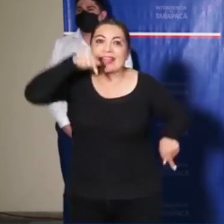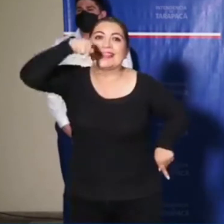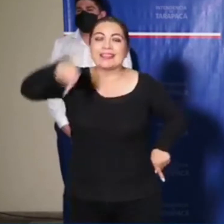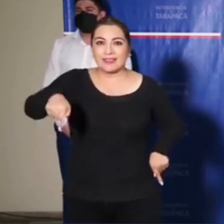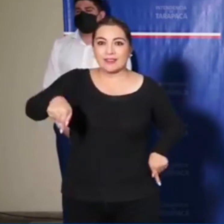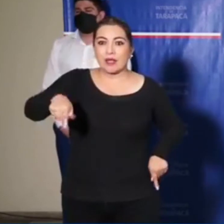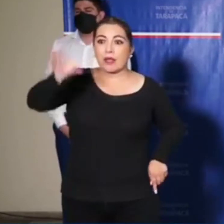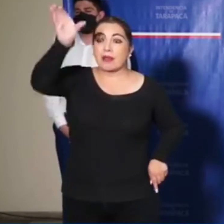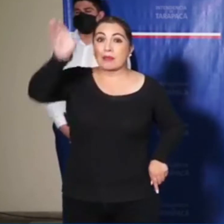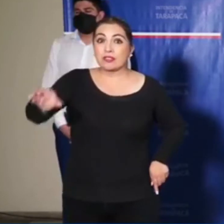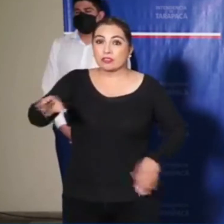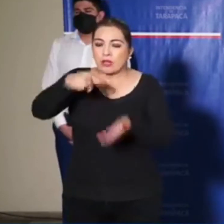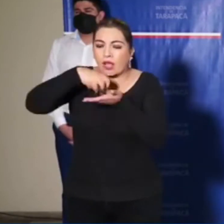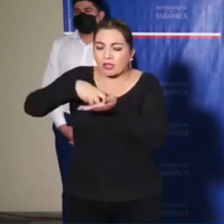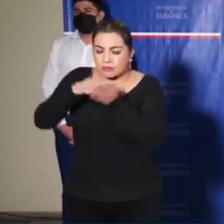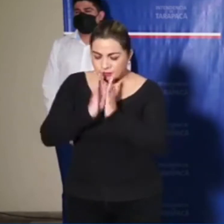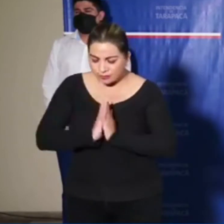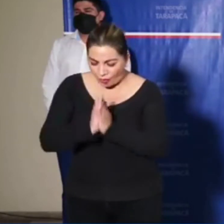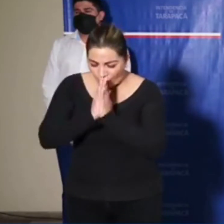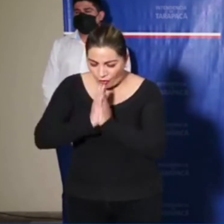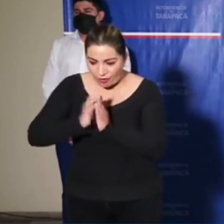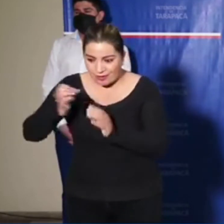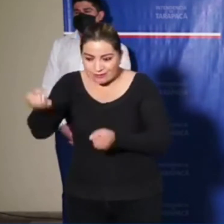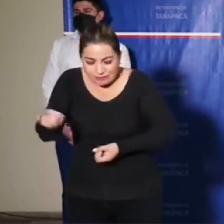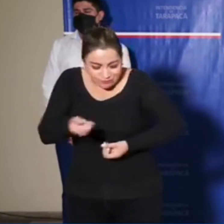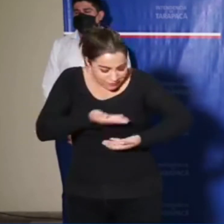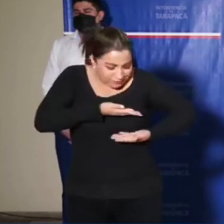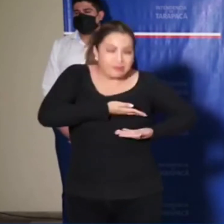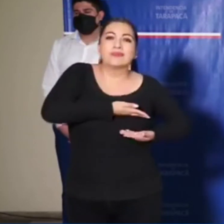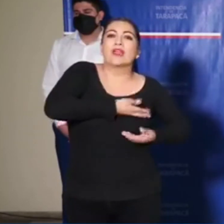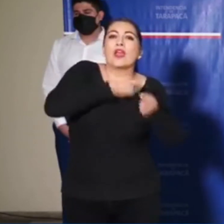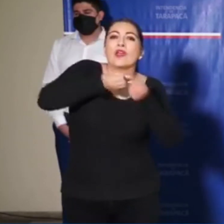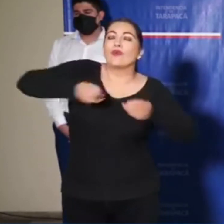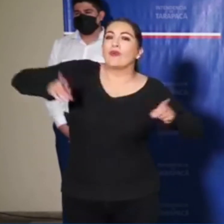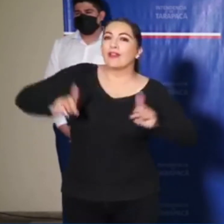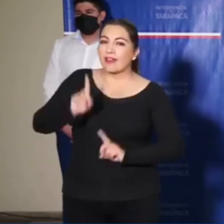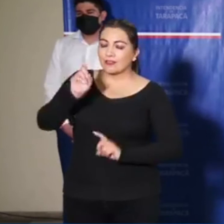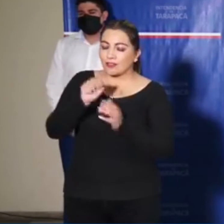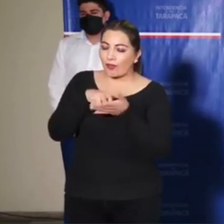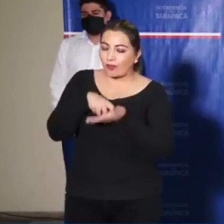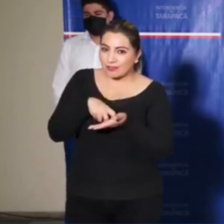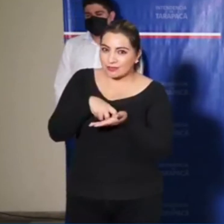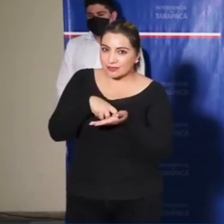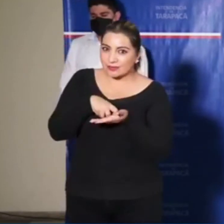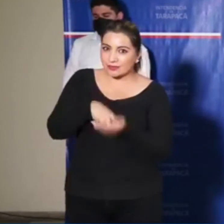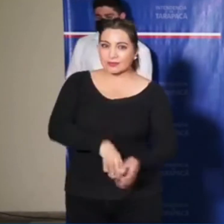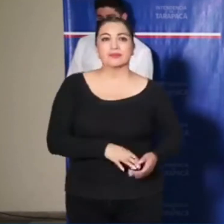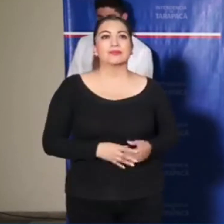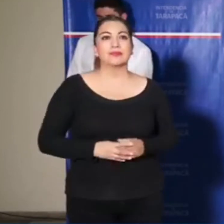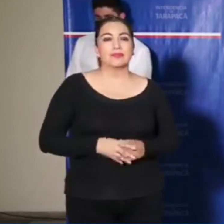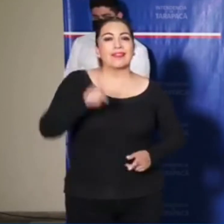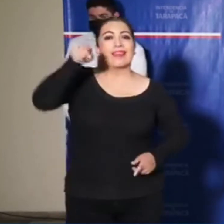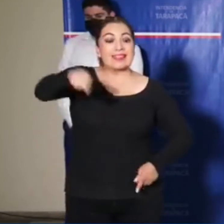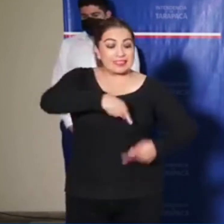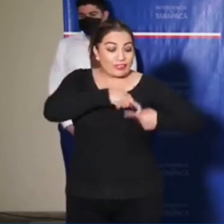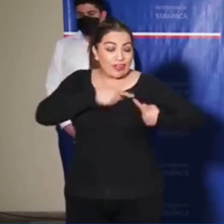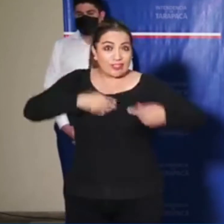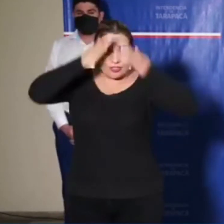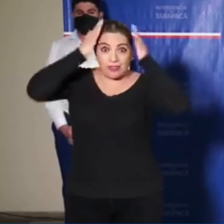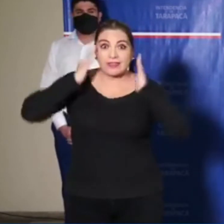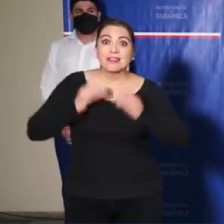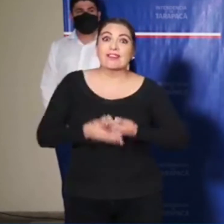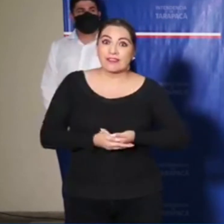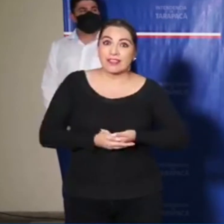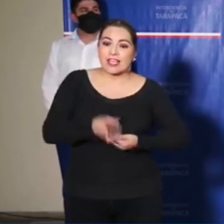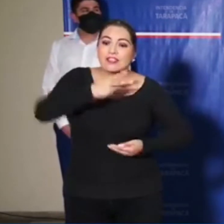a acoger la oración de los hijos que en cualquier lugar eleven hasta ella. A ese corazón